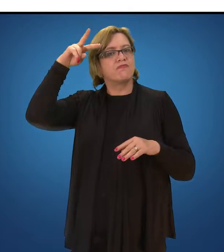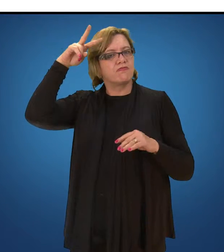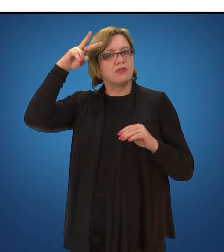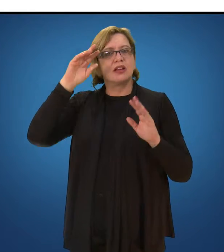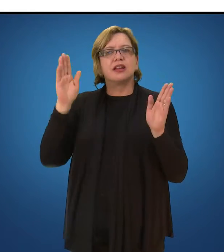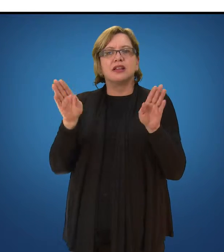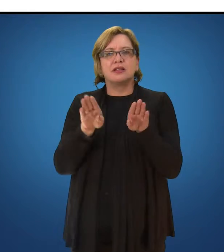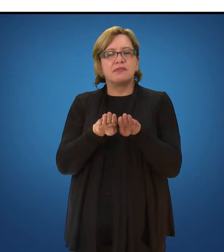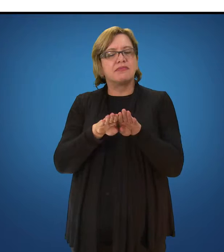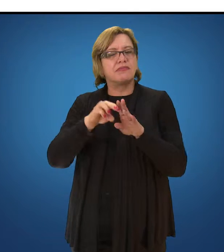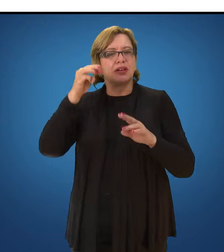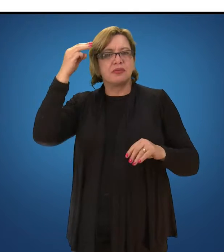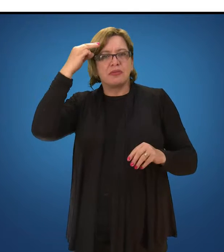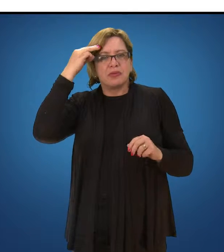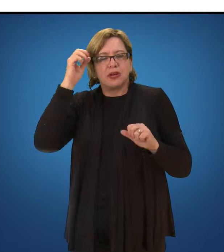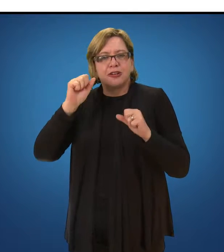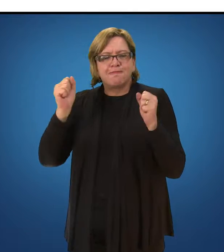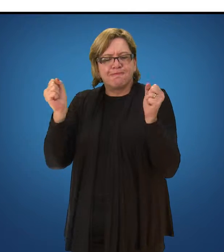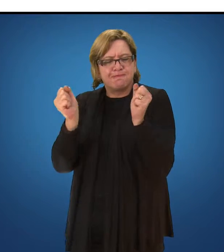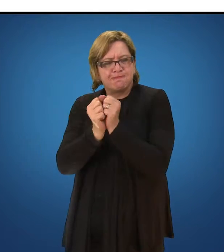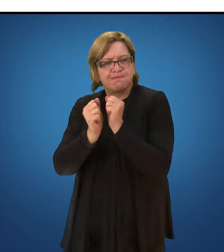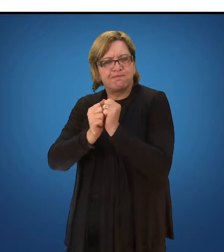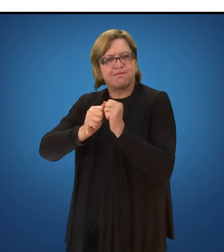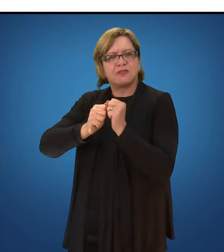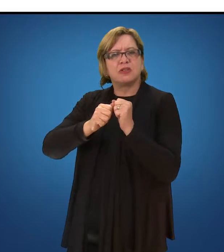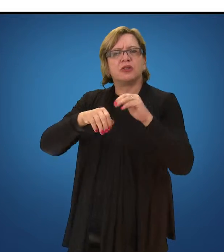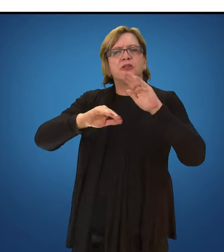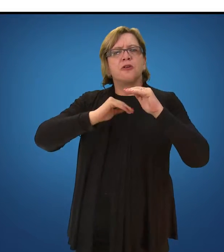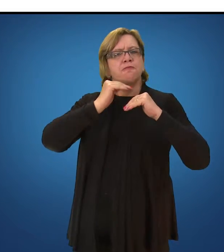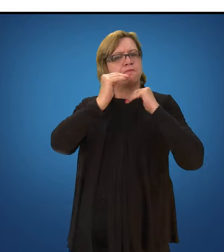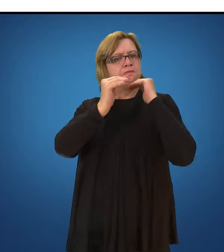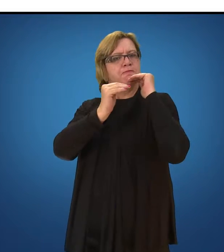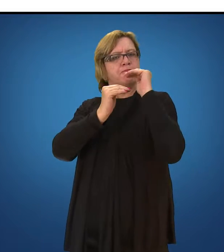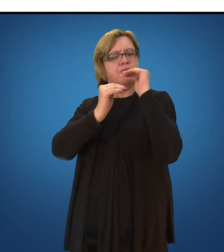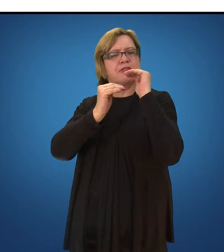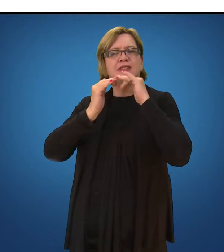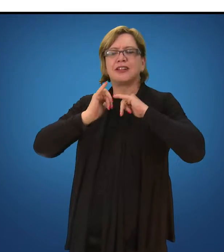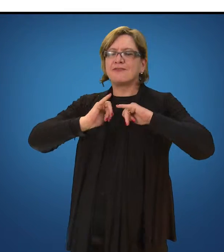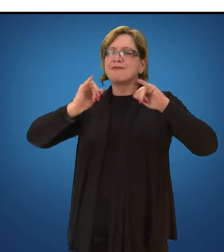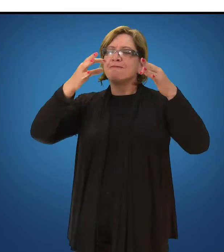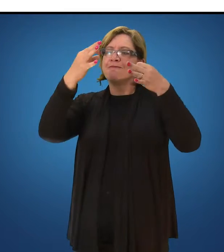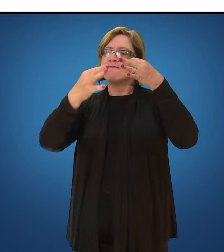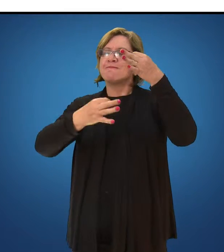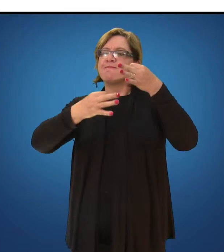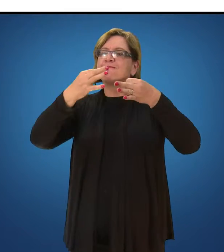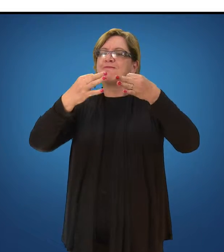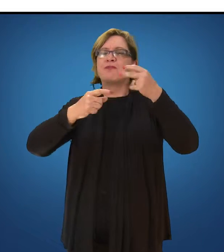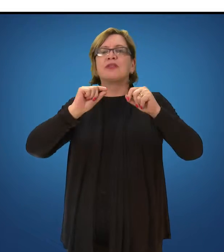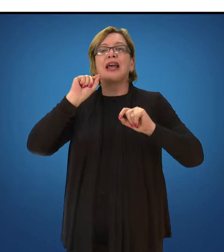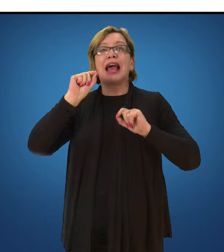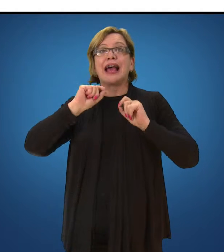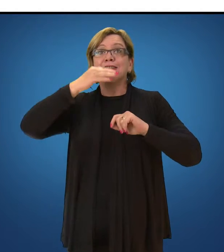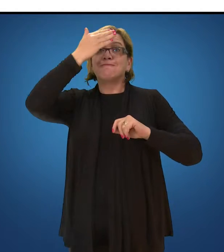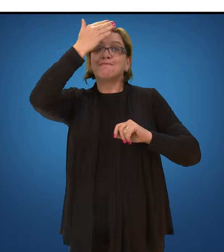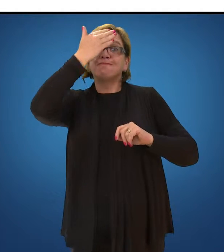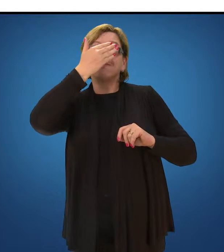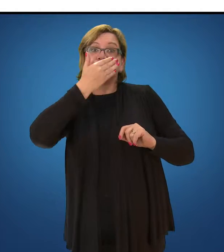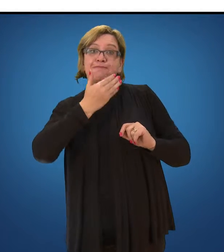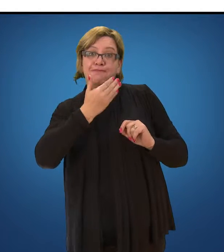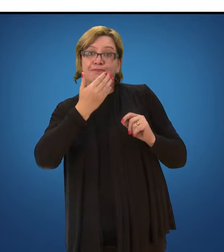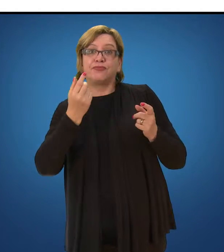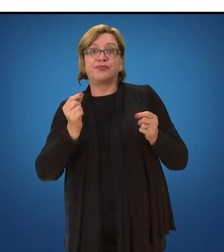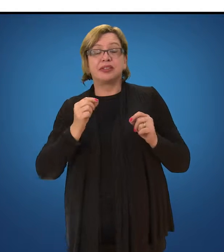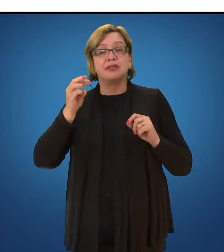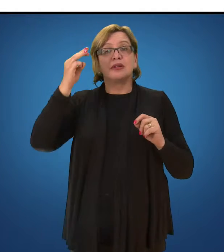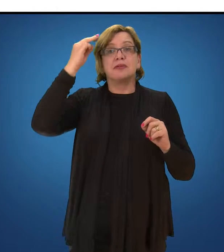está envolvido, por exemplo, no processo de dizer a justiça, quando um tribunal decide sobre um caso.